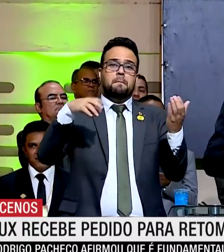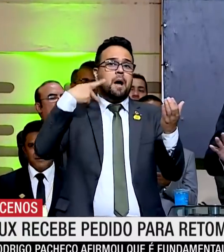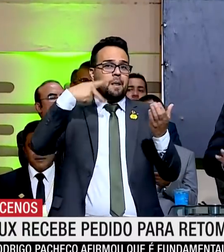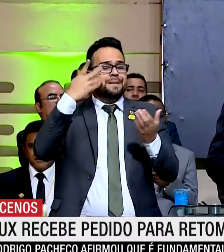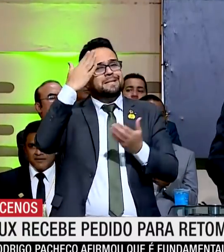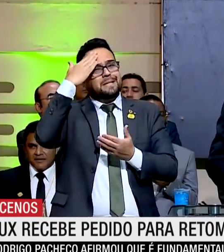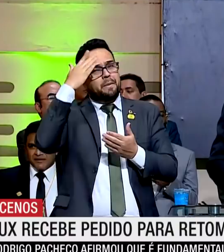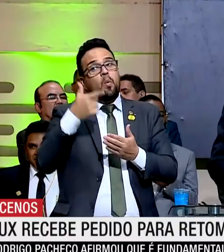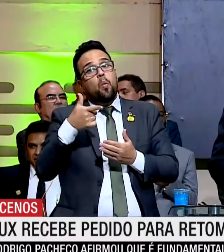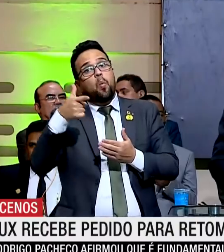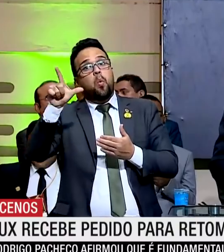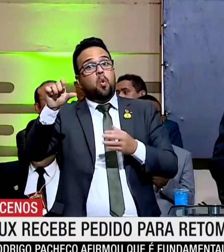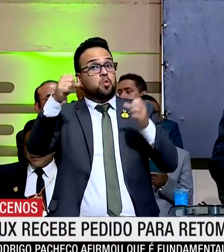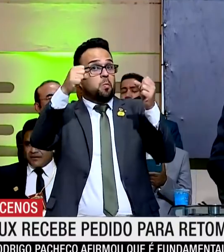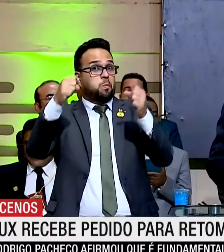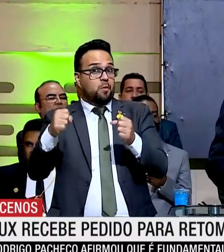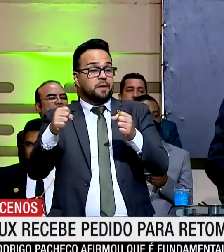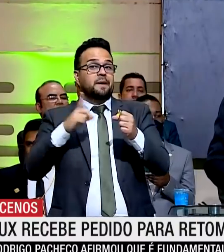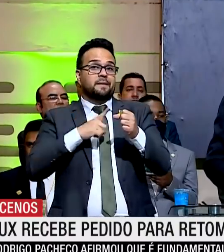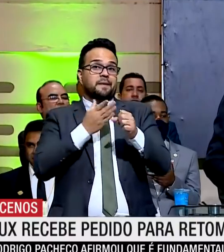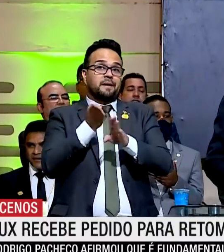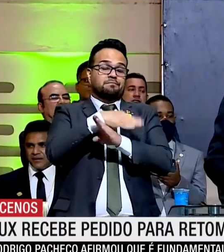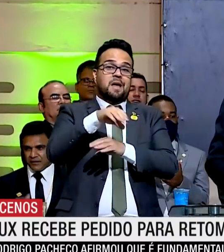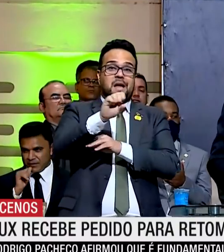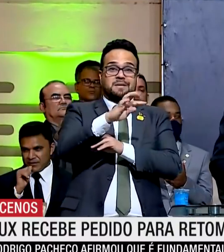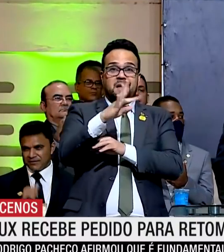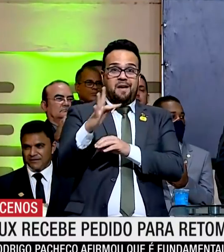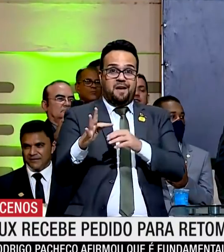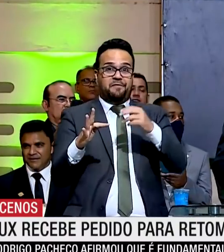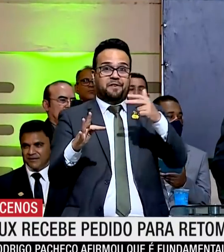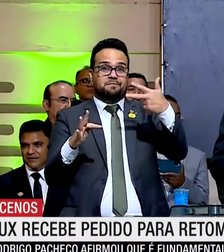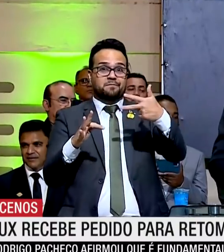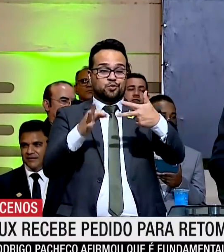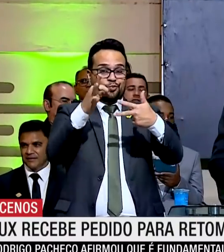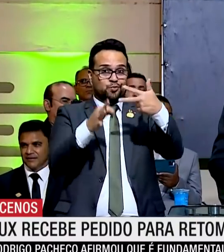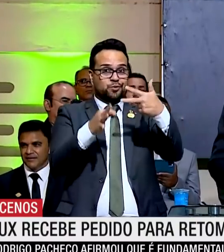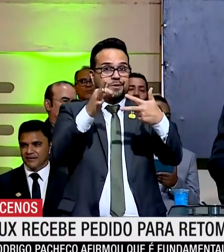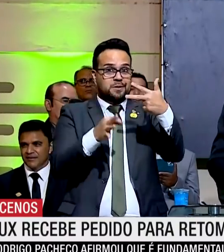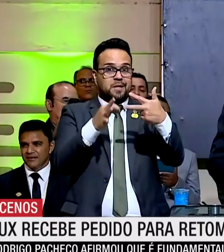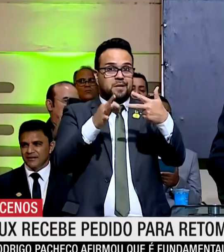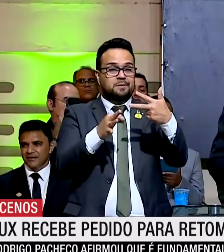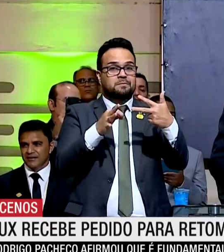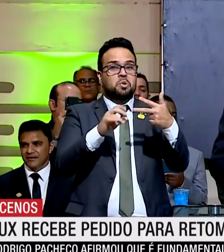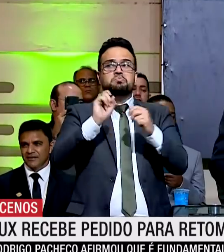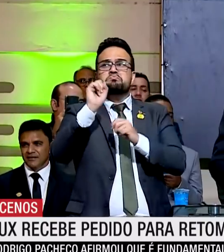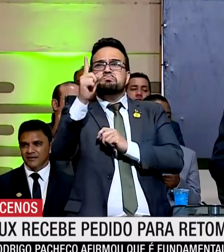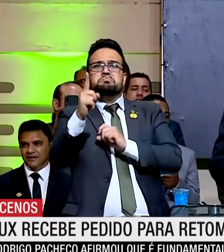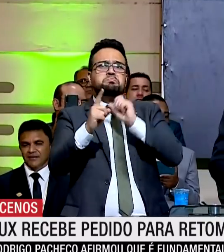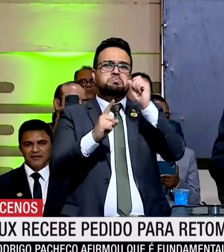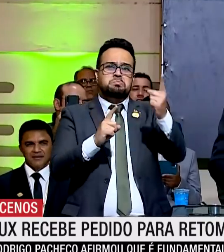de que o outro poder, ao lado, o Supremo Tribunal Federal, uma ou outra